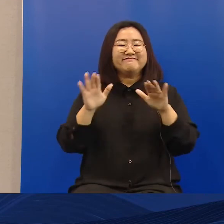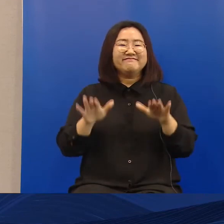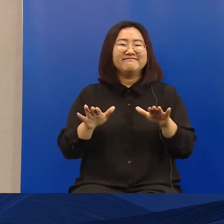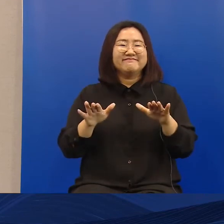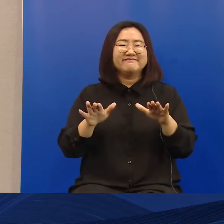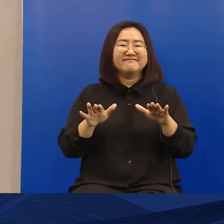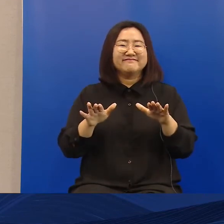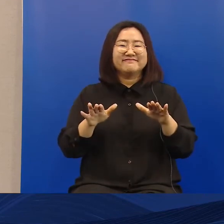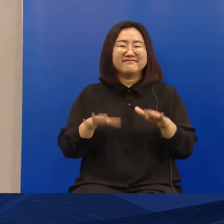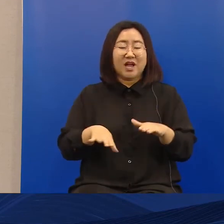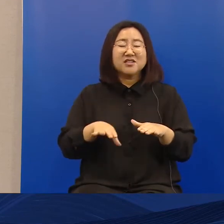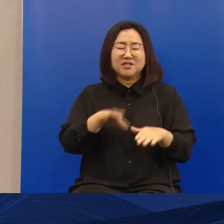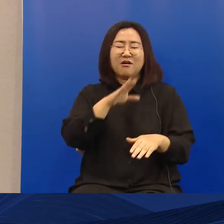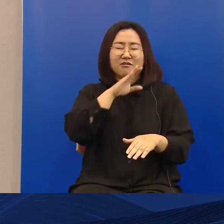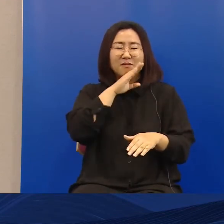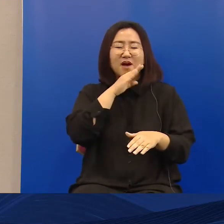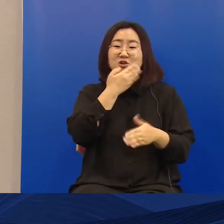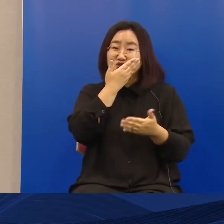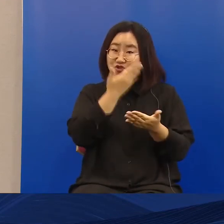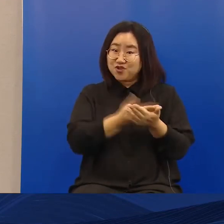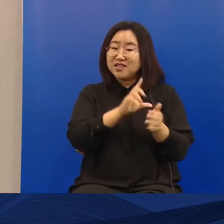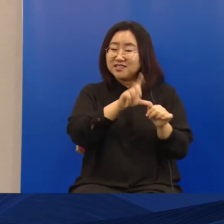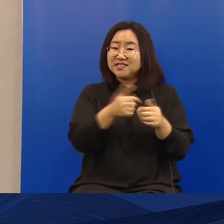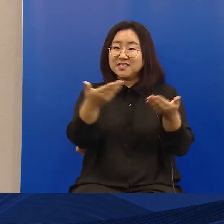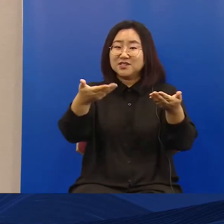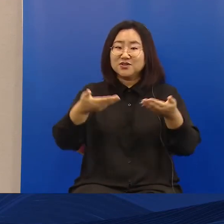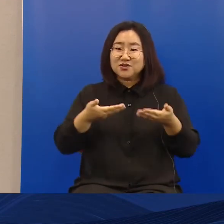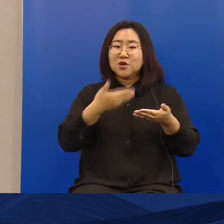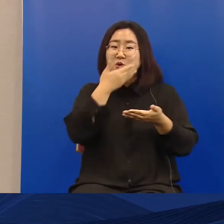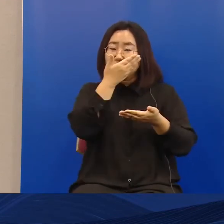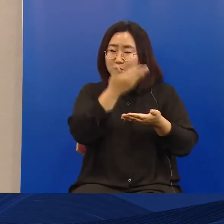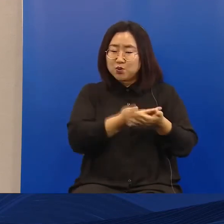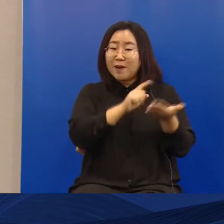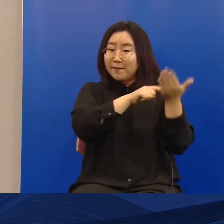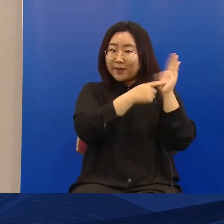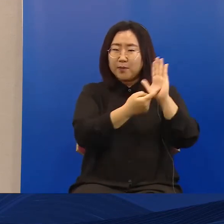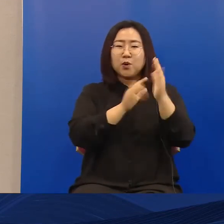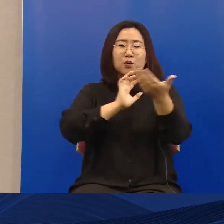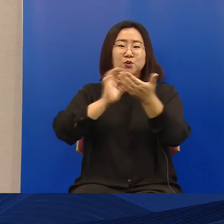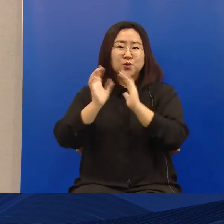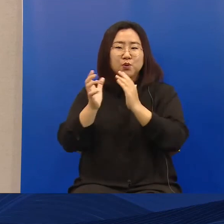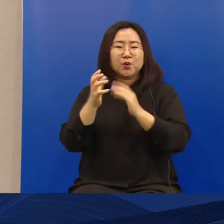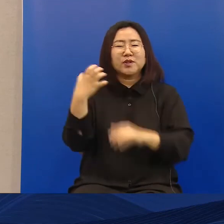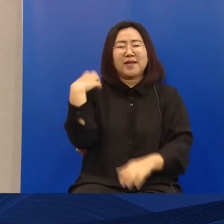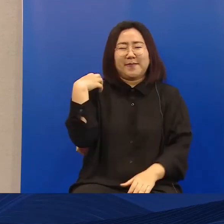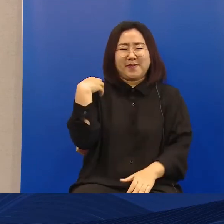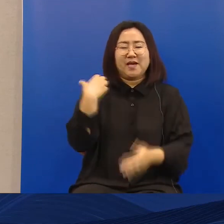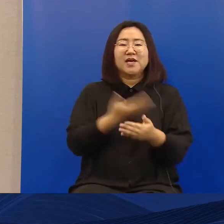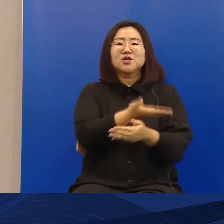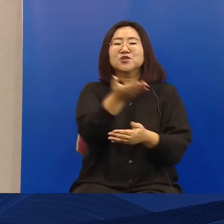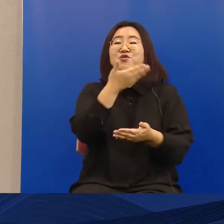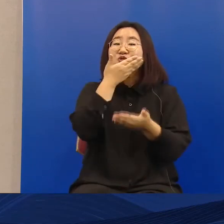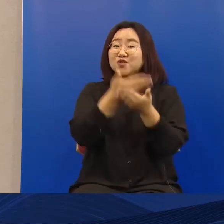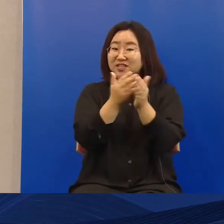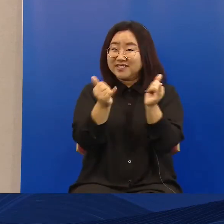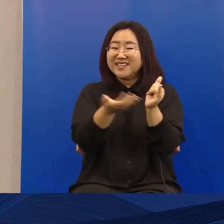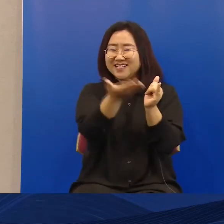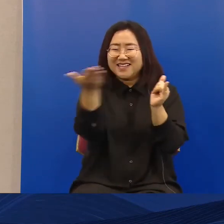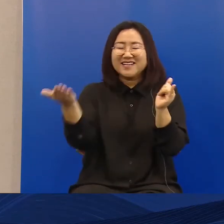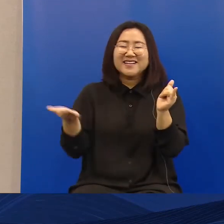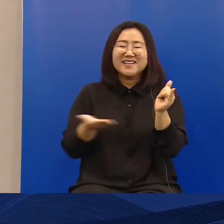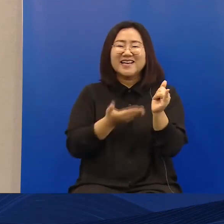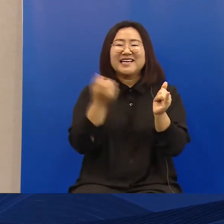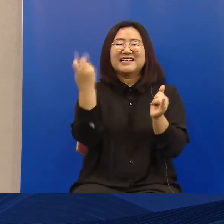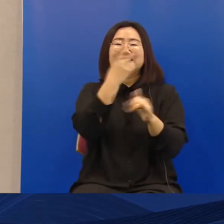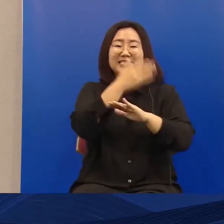오늘 참으로 귀한 시간을 내주시고 소중한 발제와 토론을 함께 해주신 귀한 분들에게 거듭